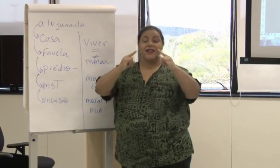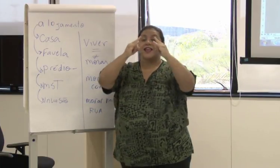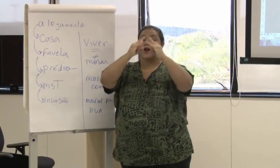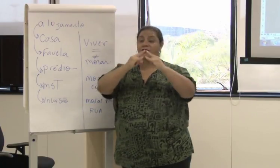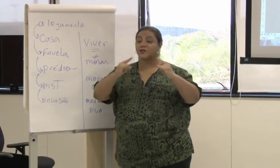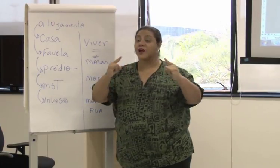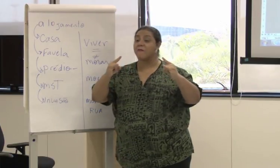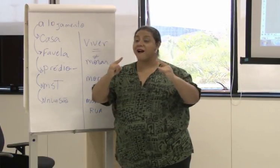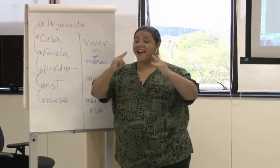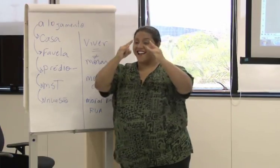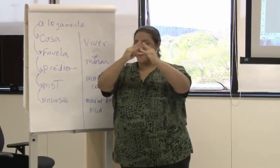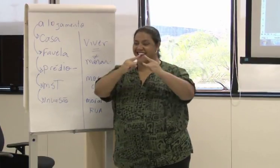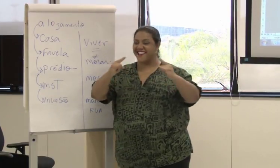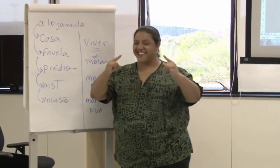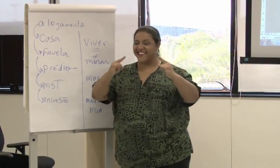é o sinal de acampar.